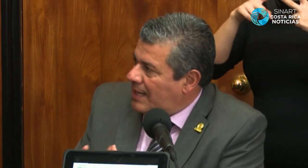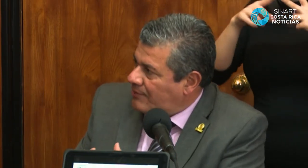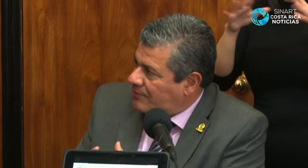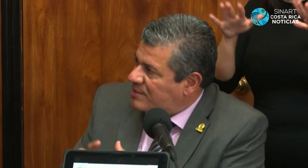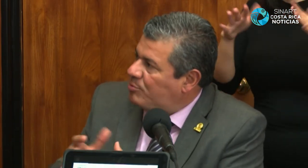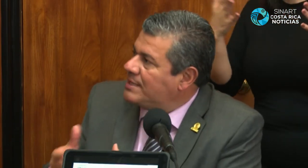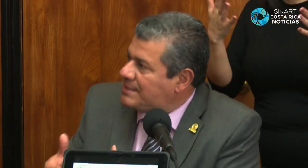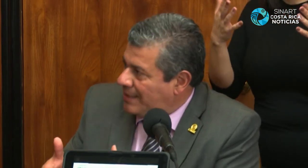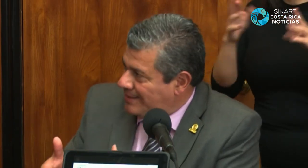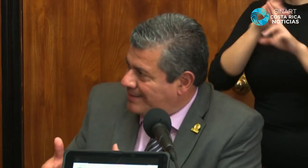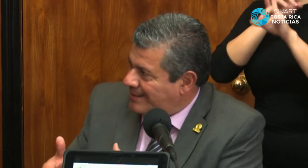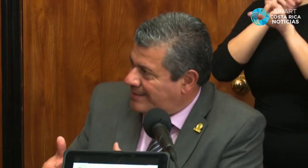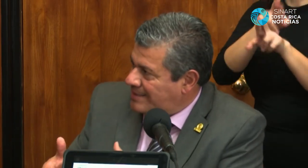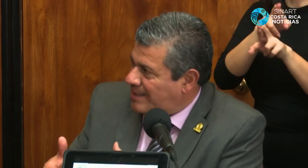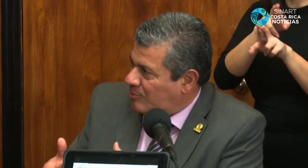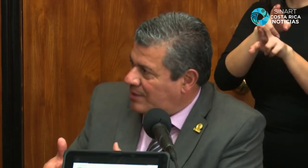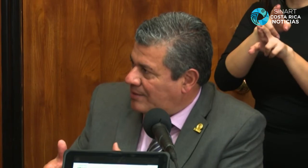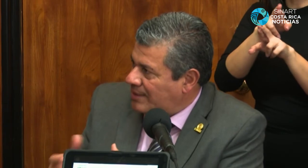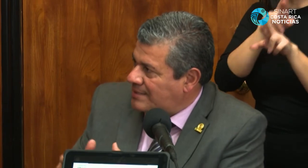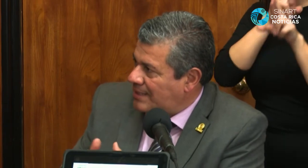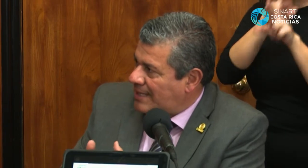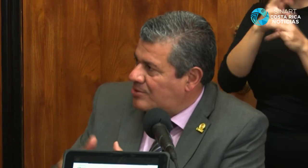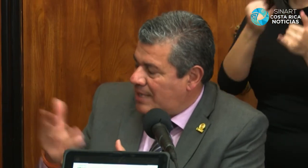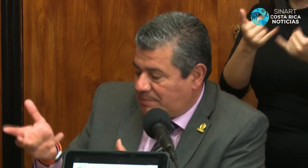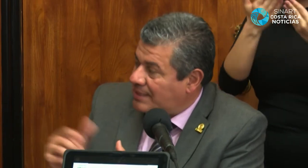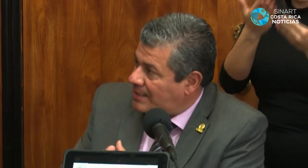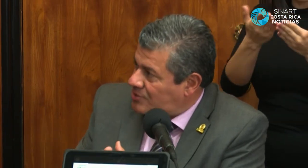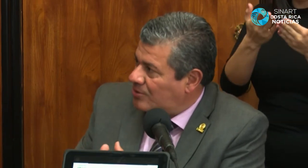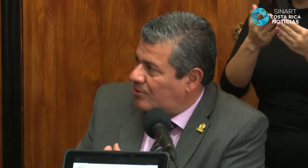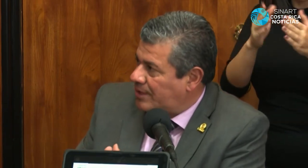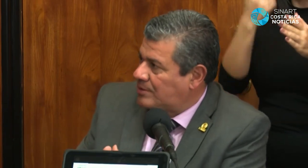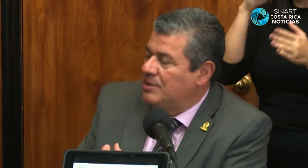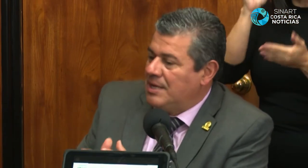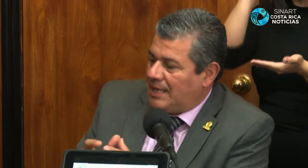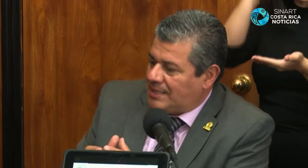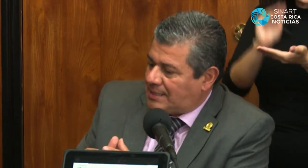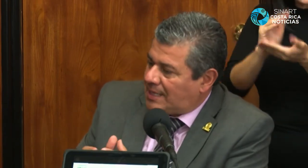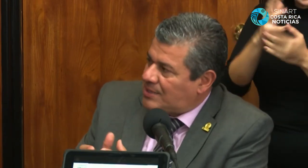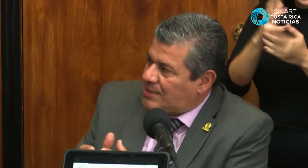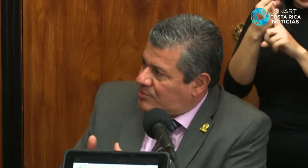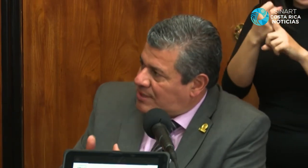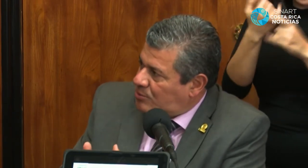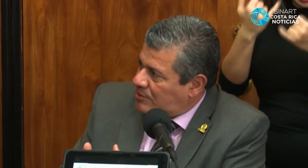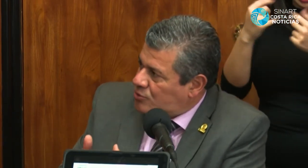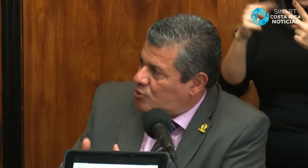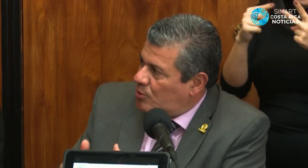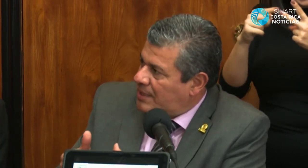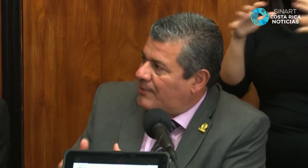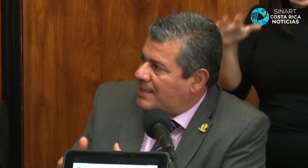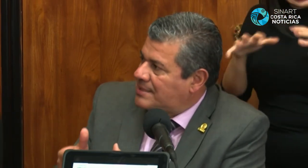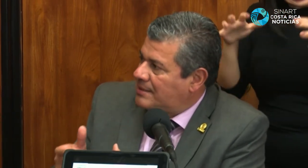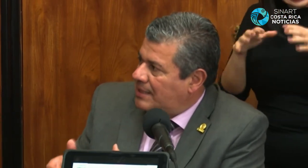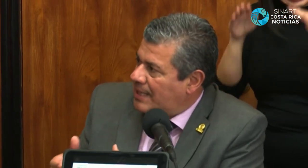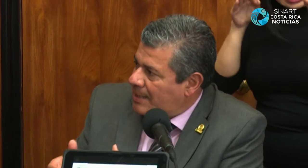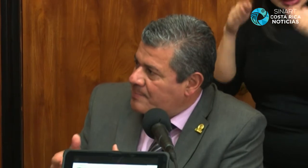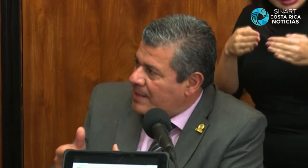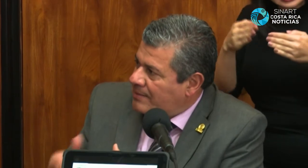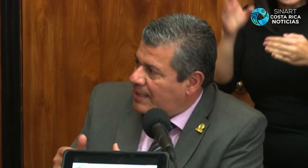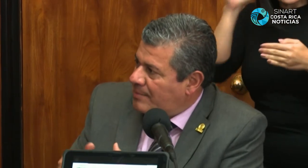ya la respuesta que estamos dando. En este caso, la mitigación, correcto. En este caso estamos actuando sobre la base